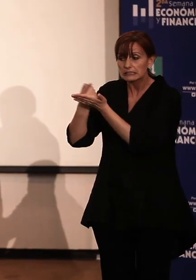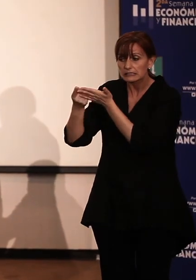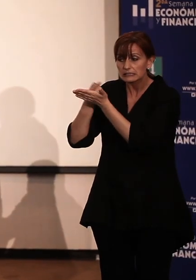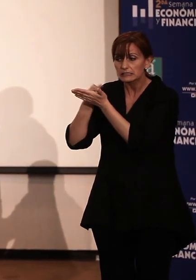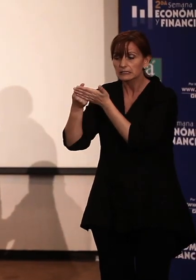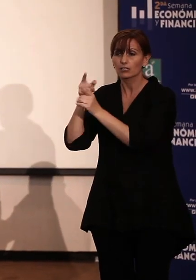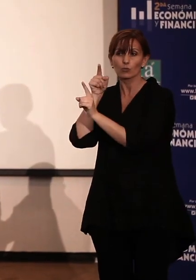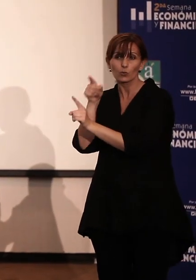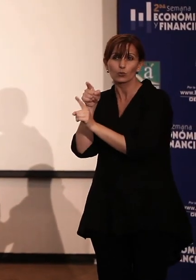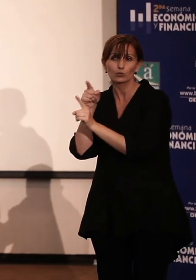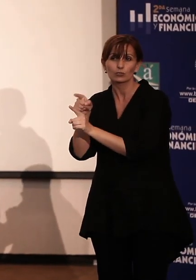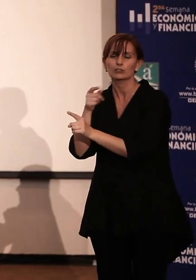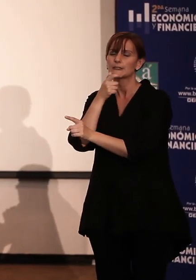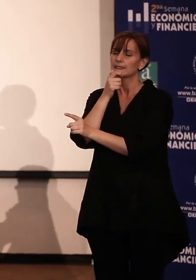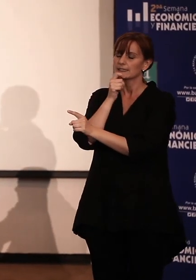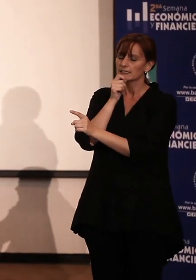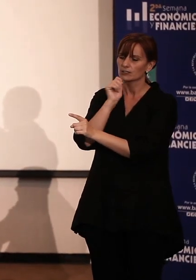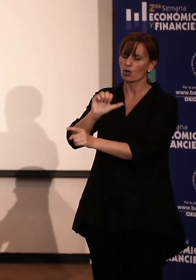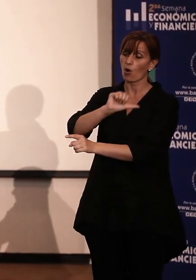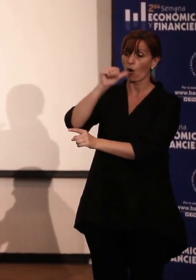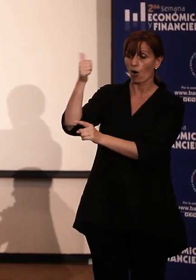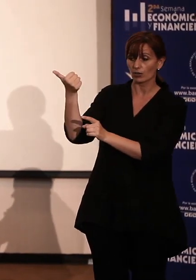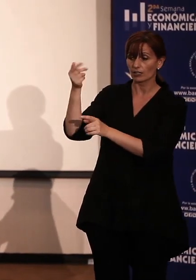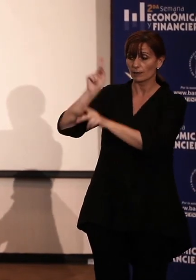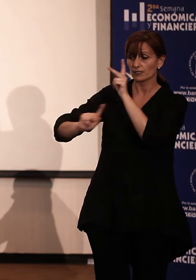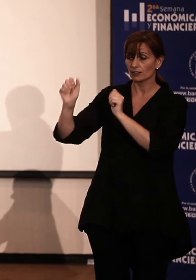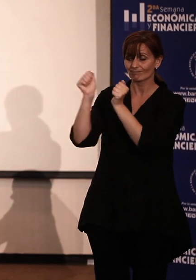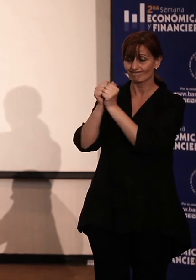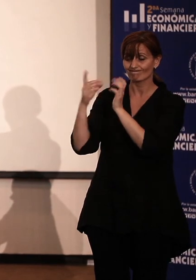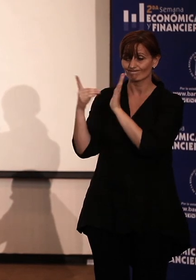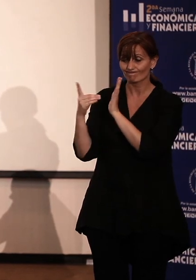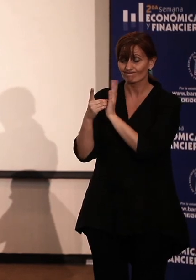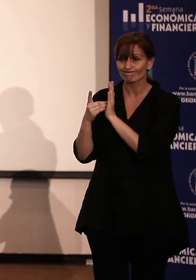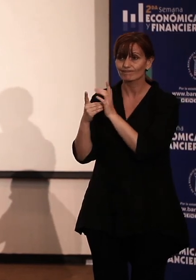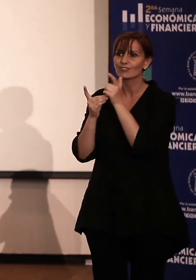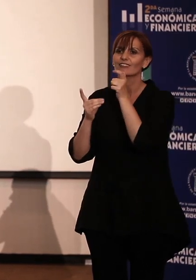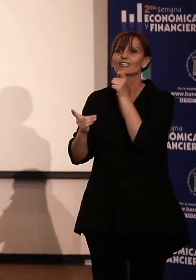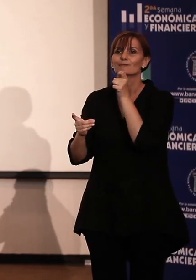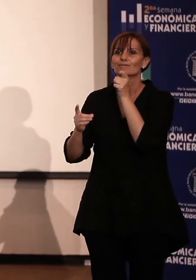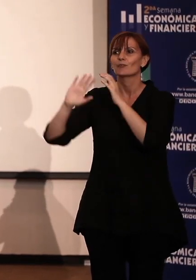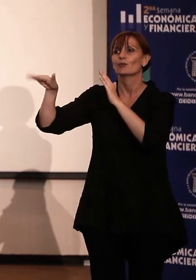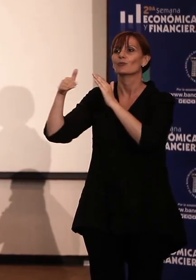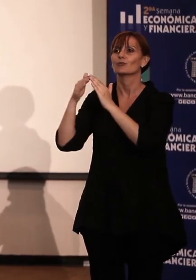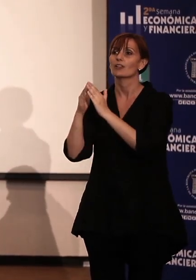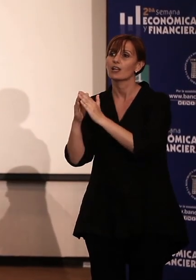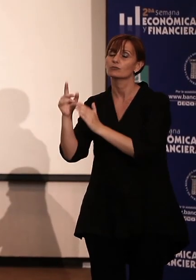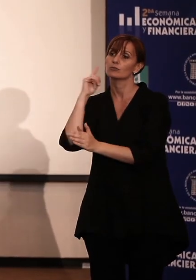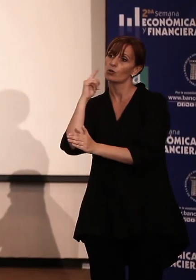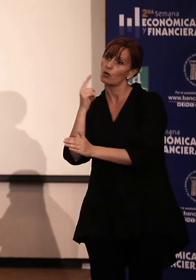cuando ella era de rehabilitación de otras discapacidades de los sordos síndrome de Down